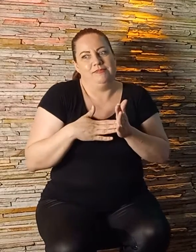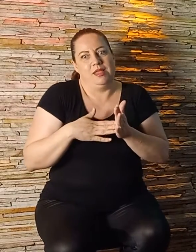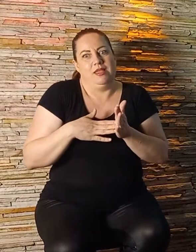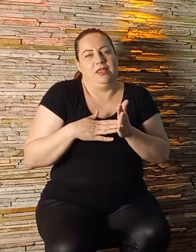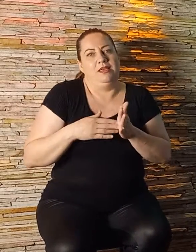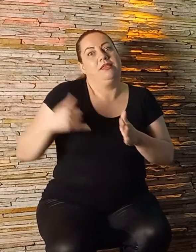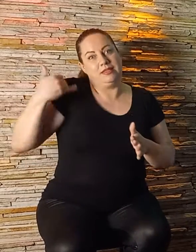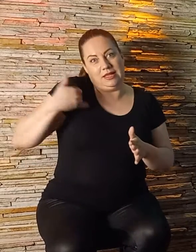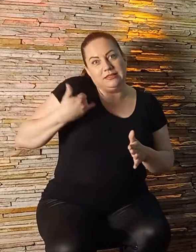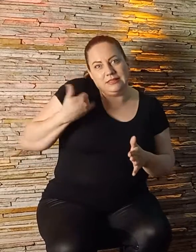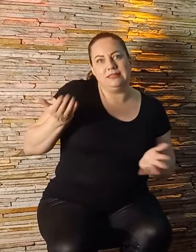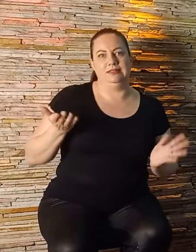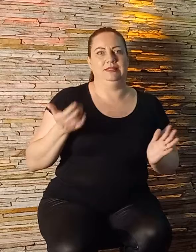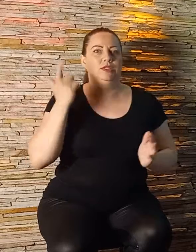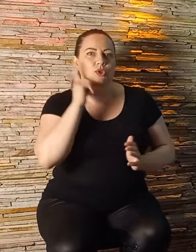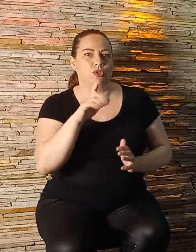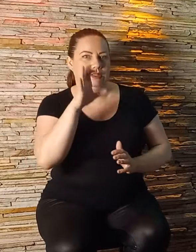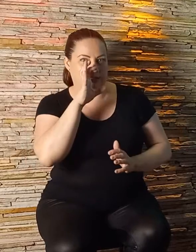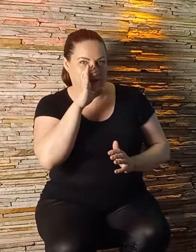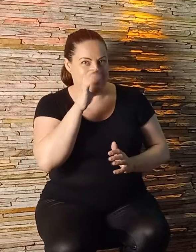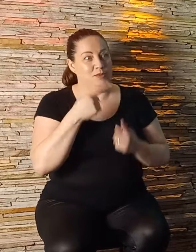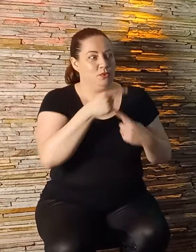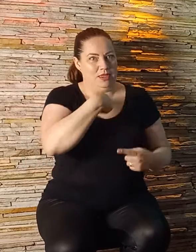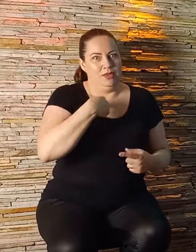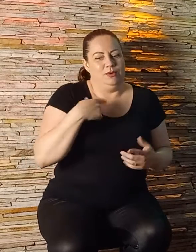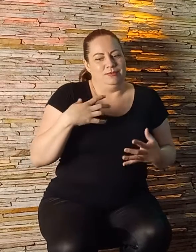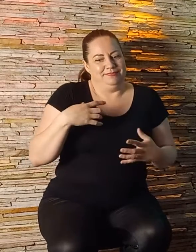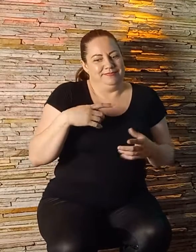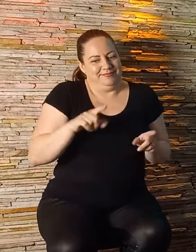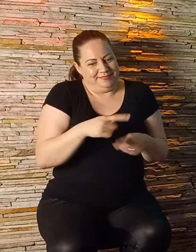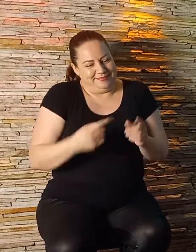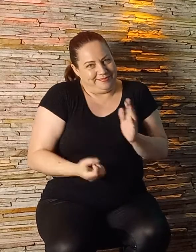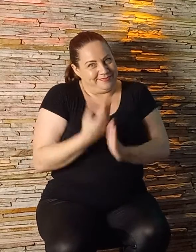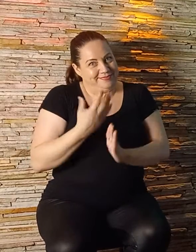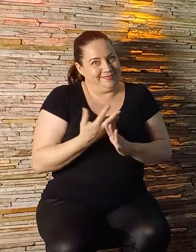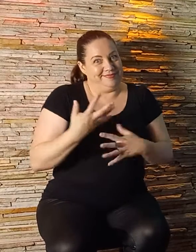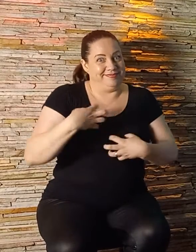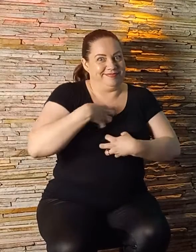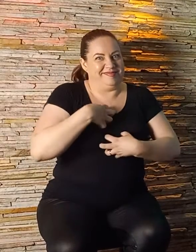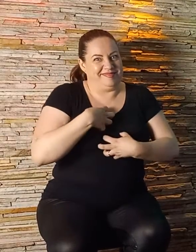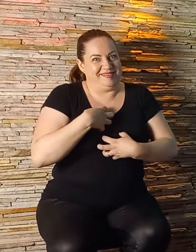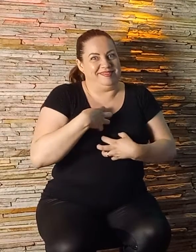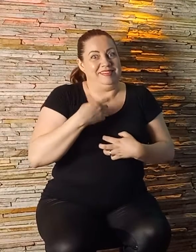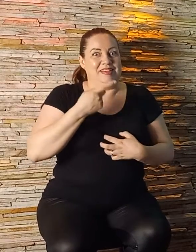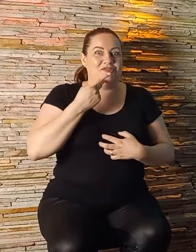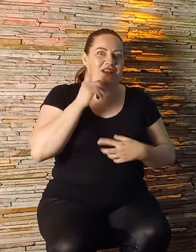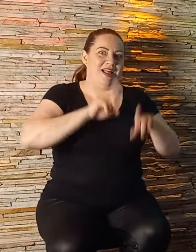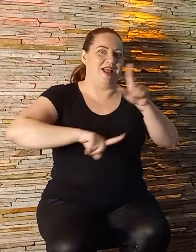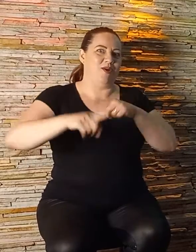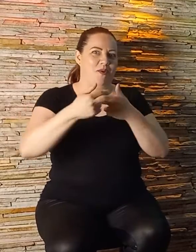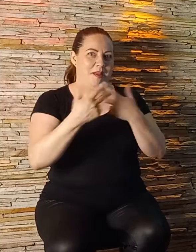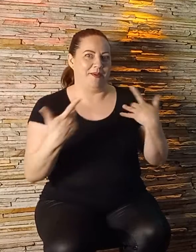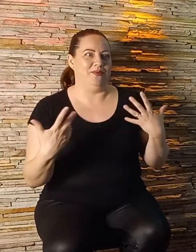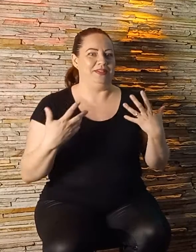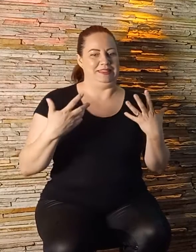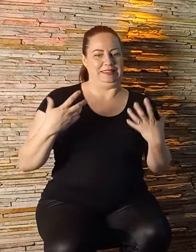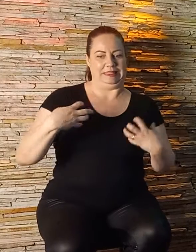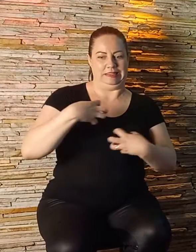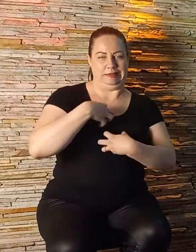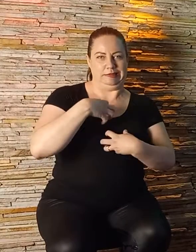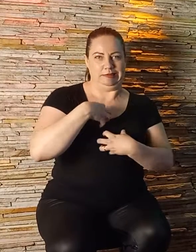assim muito particular de compôr né então a gente é meio engraçado na madeira como a gente